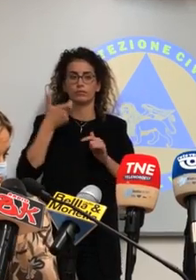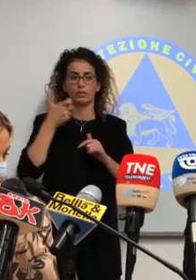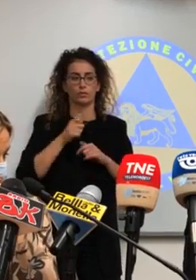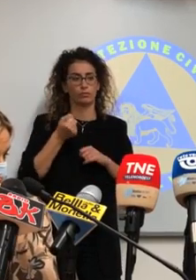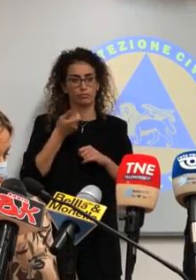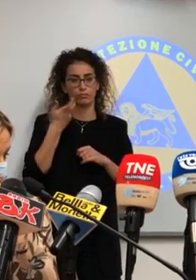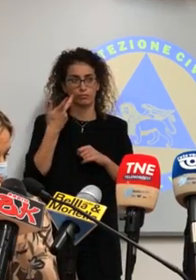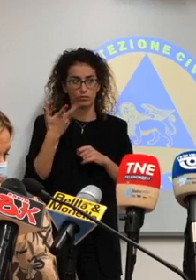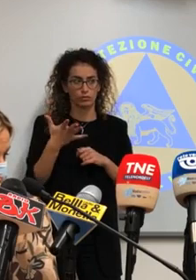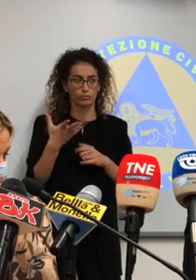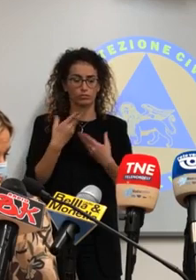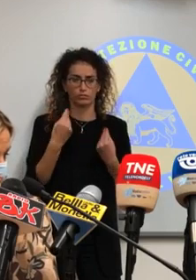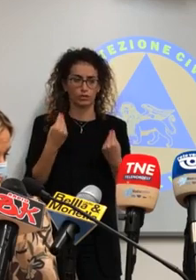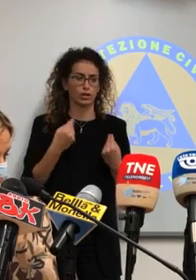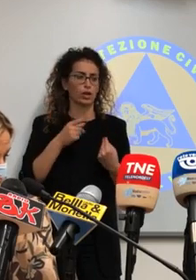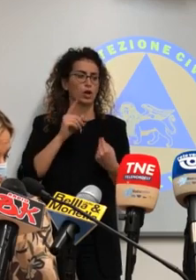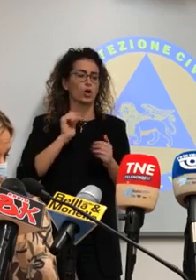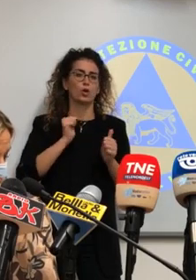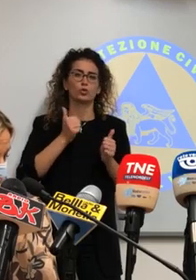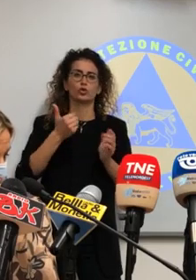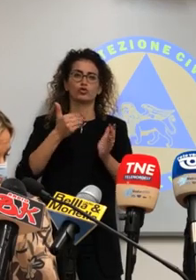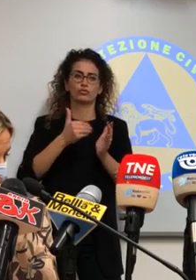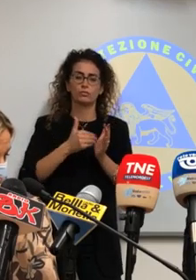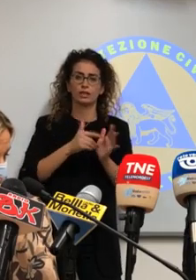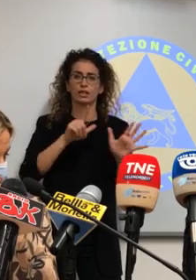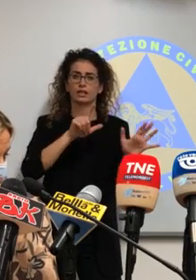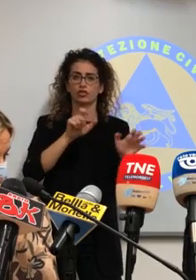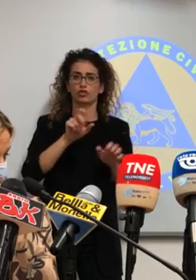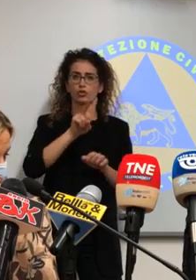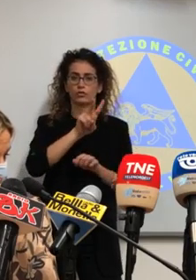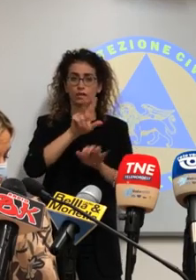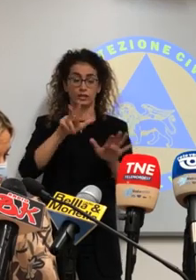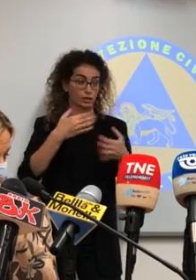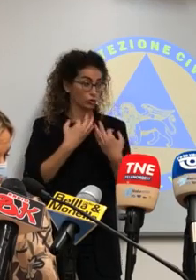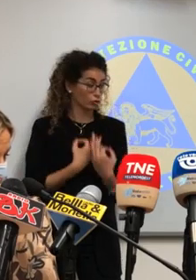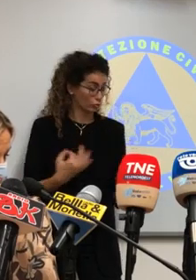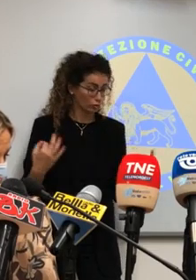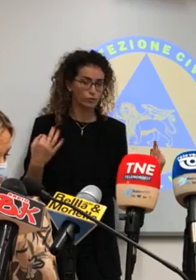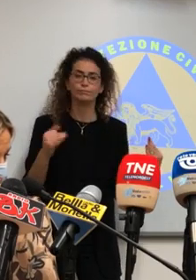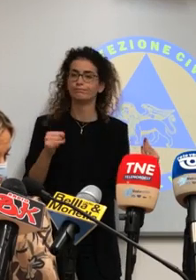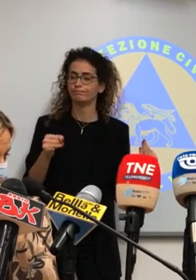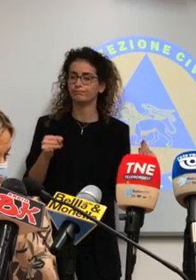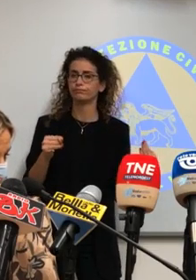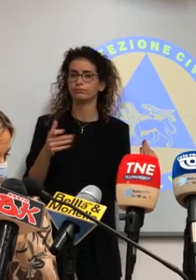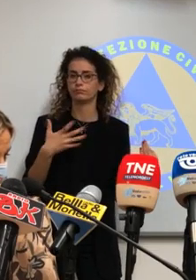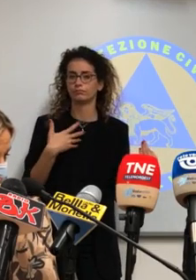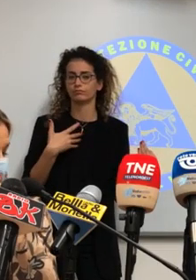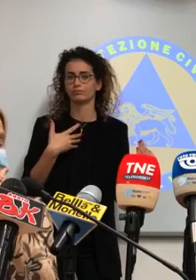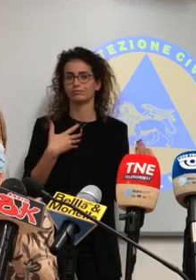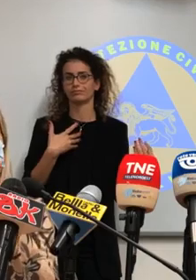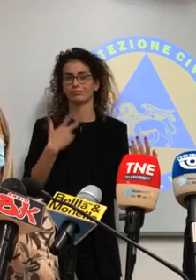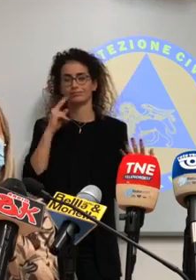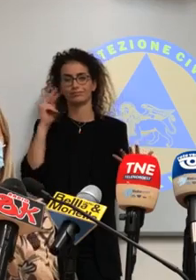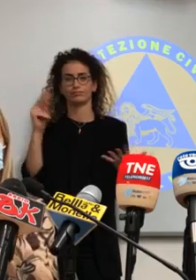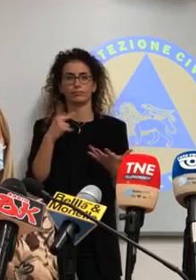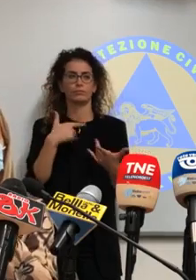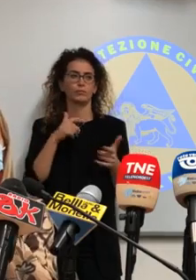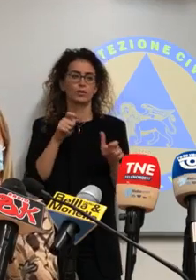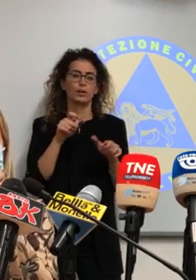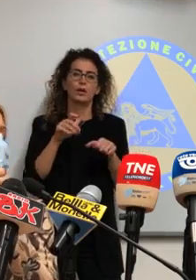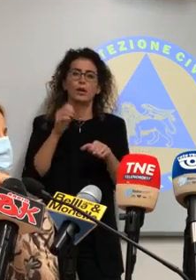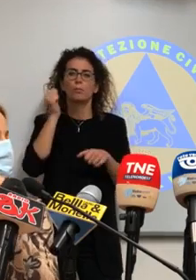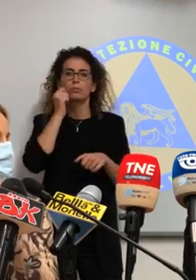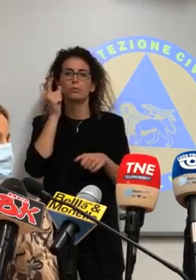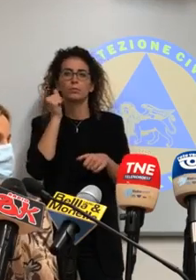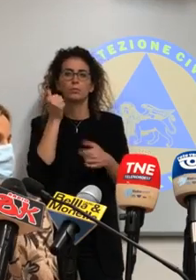fatti tanti, 11.727, giusto? E quindi avete uno spaccato anche per assicurare i genitori rispetto a alcune